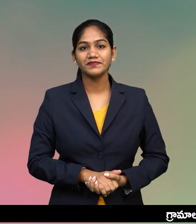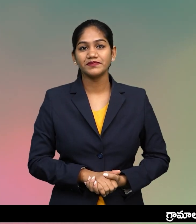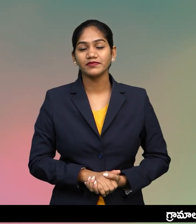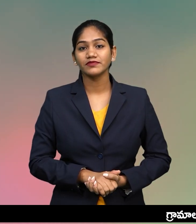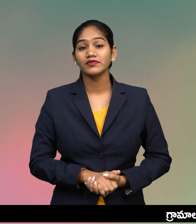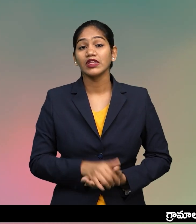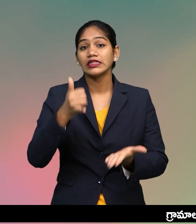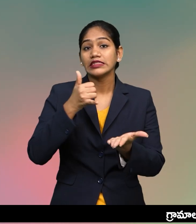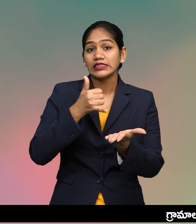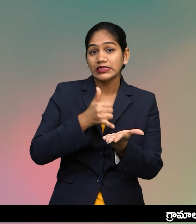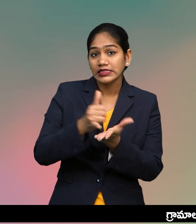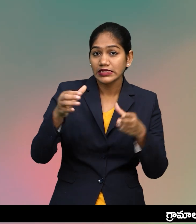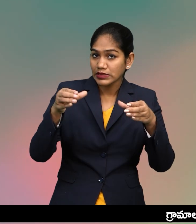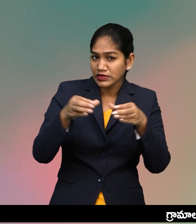గ్రామాల నుండి గ్రామాలకు వలస,